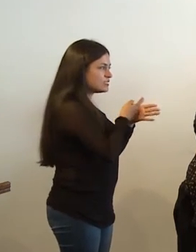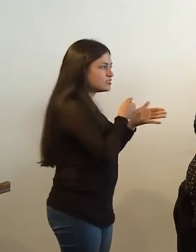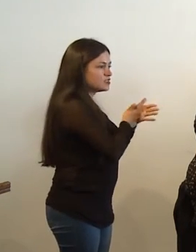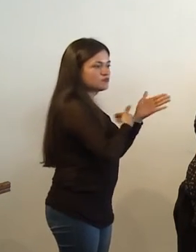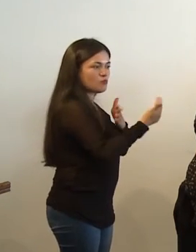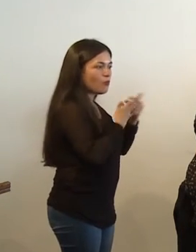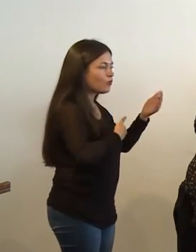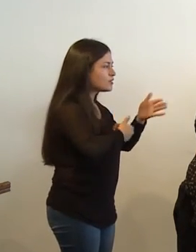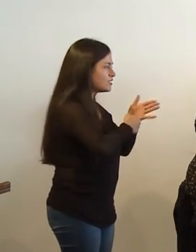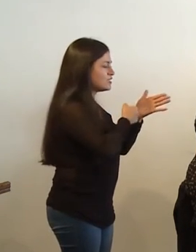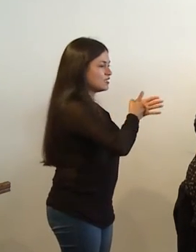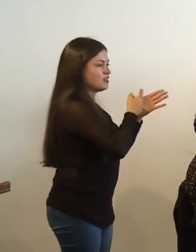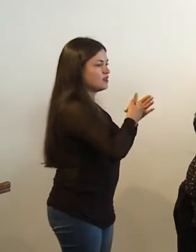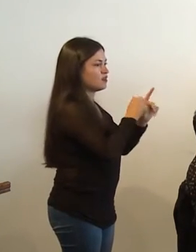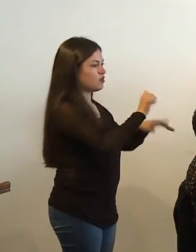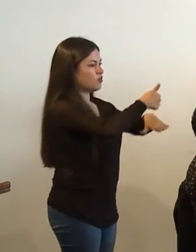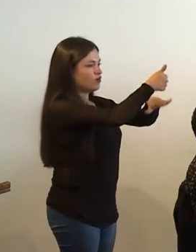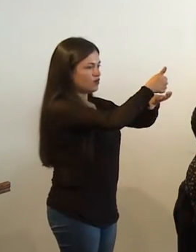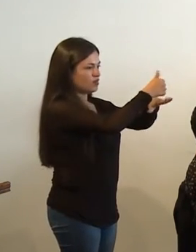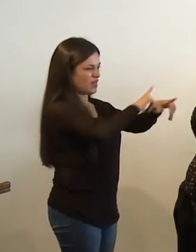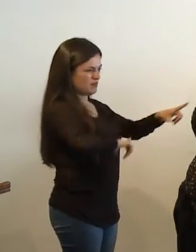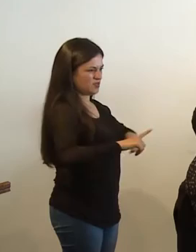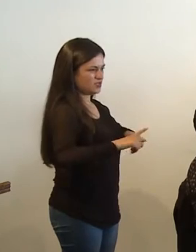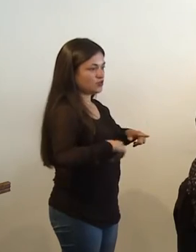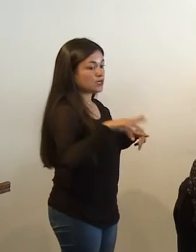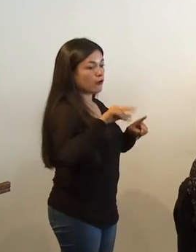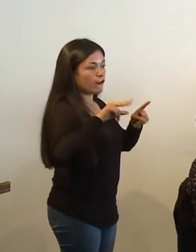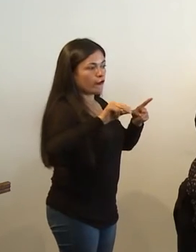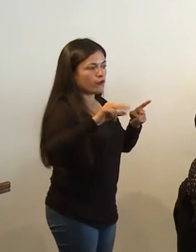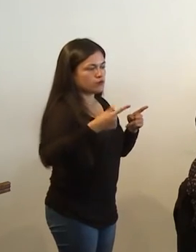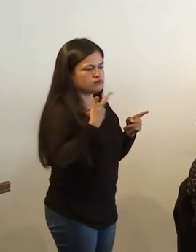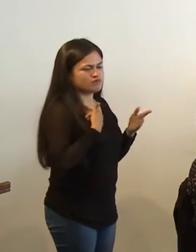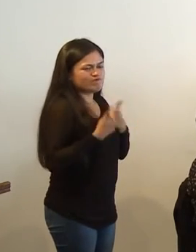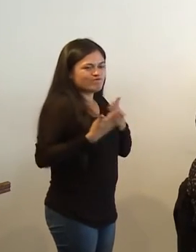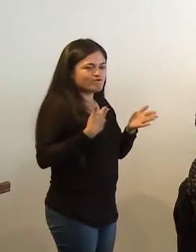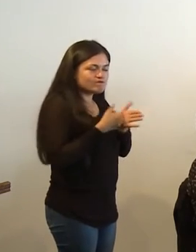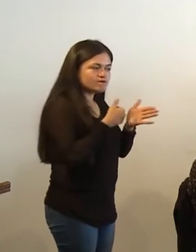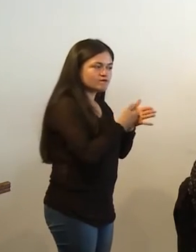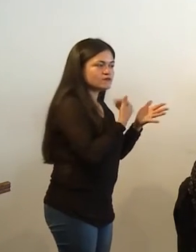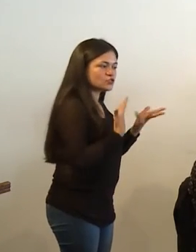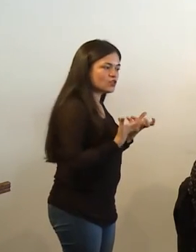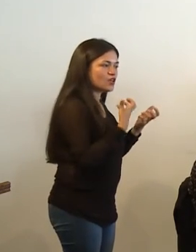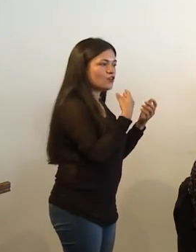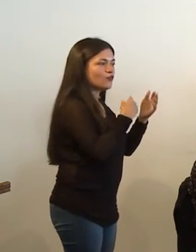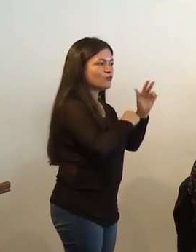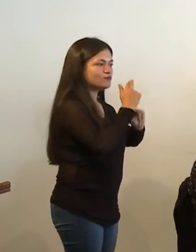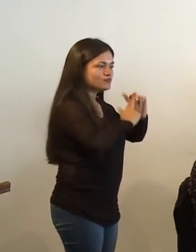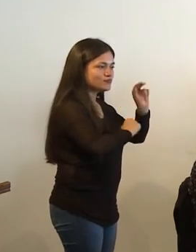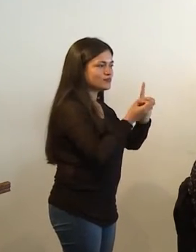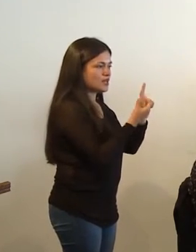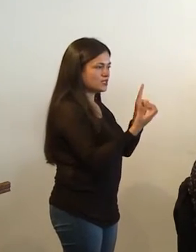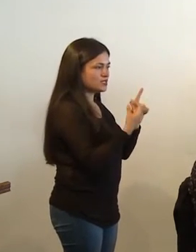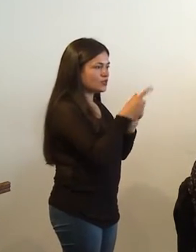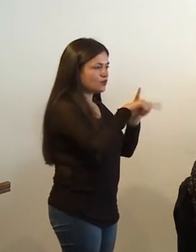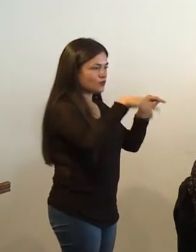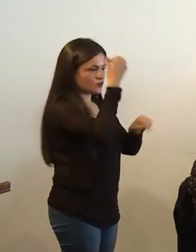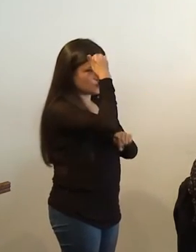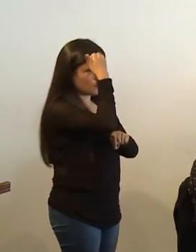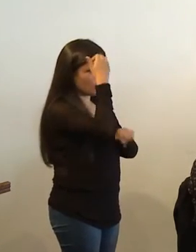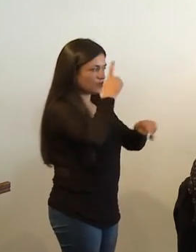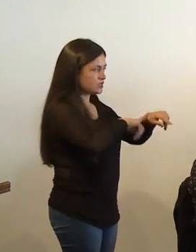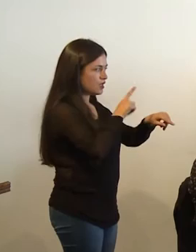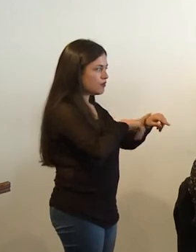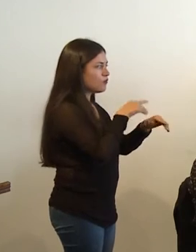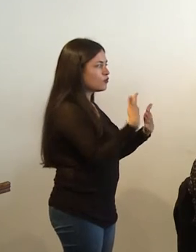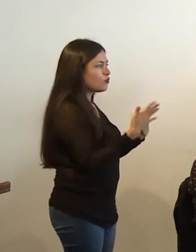contracorriente, con las administraciones, a buscar que eso sea posible, sea viable, que puedan unos profesores tener unas horas para pensar eso,